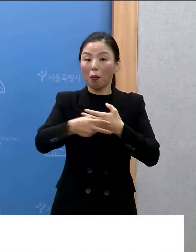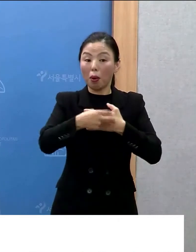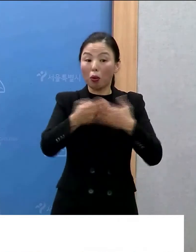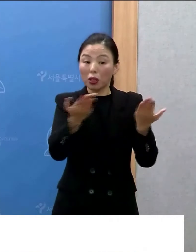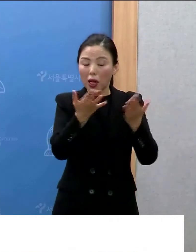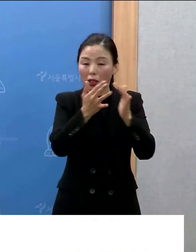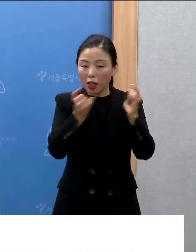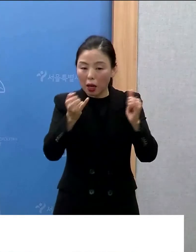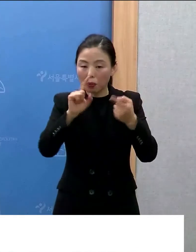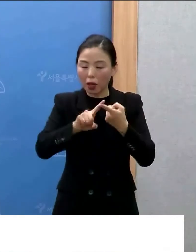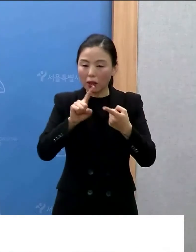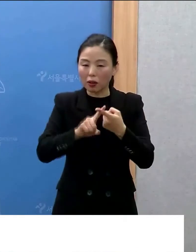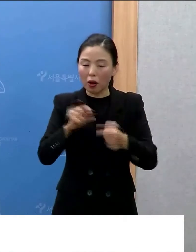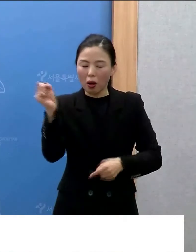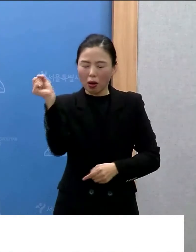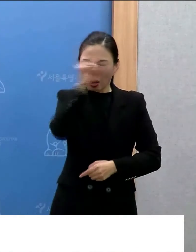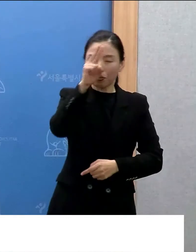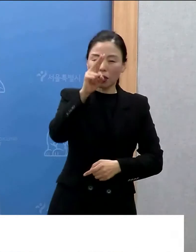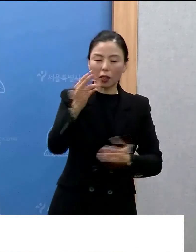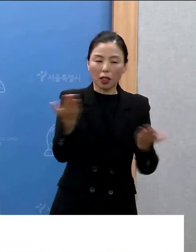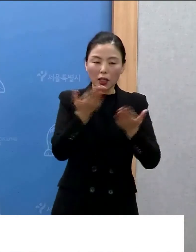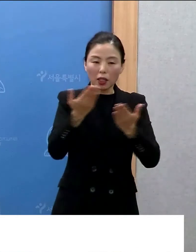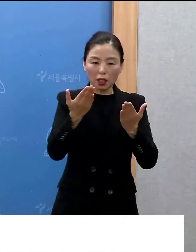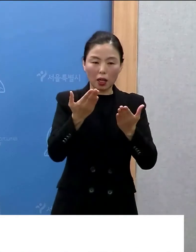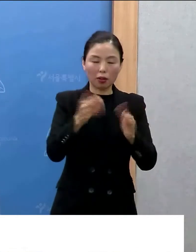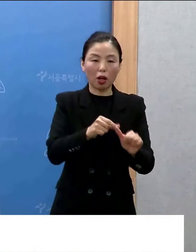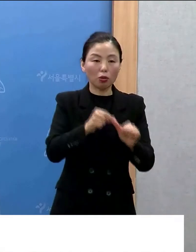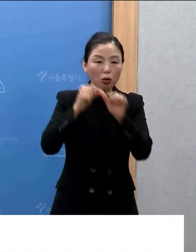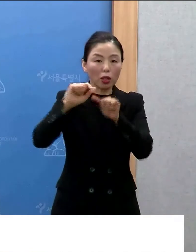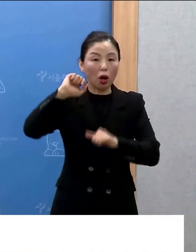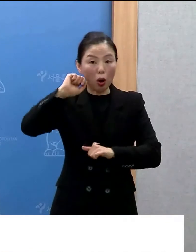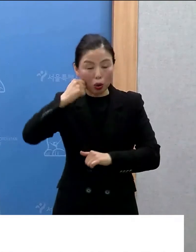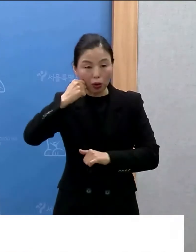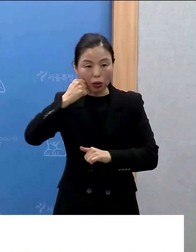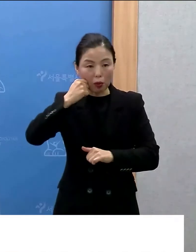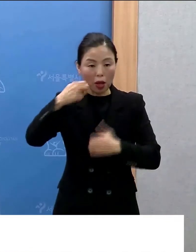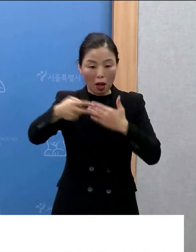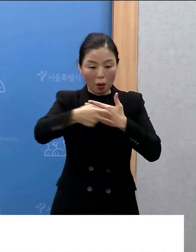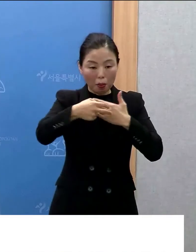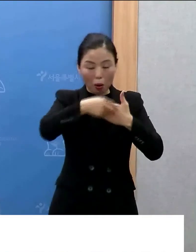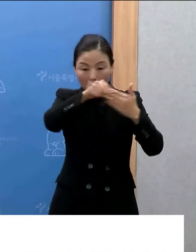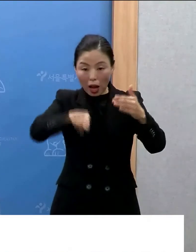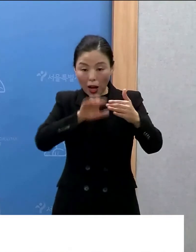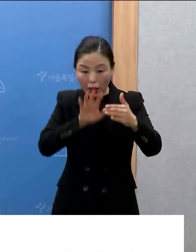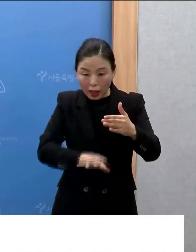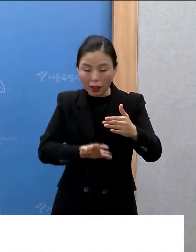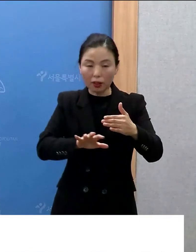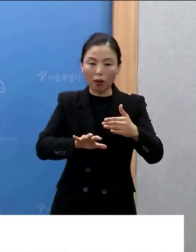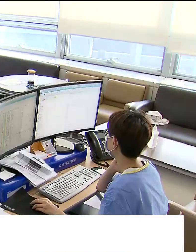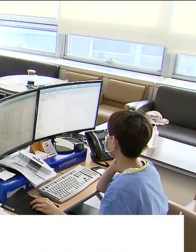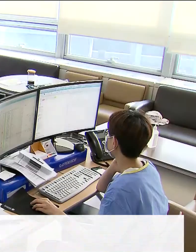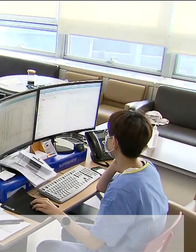때문에 이 부분에서 병원 안에서 의료 인력들을 좀 더 효율적으로 운영을 할 수 있는 부분에 대해서